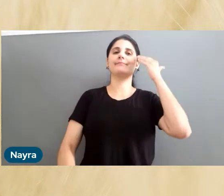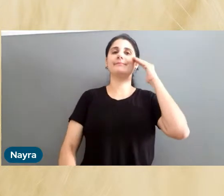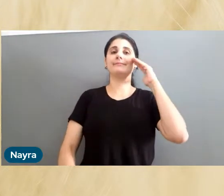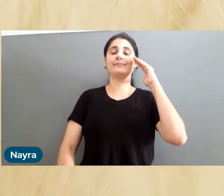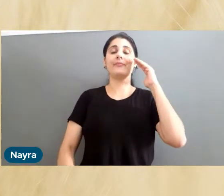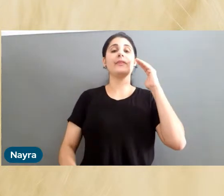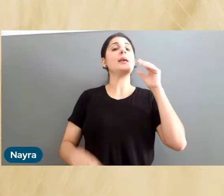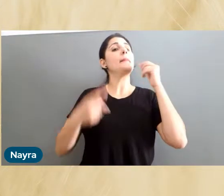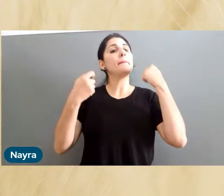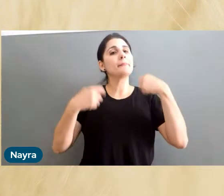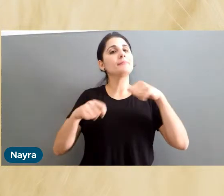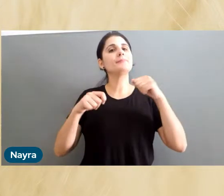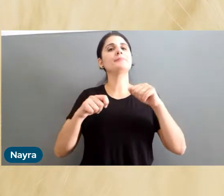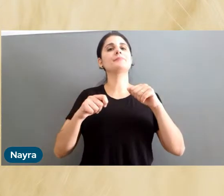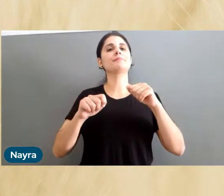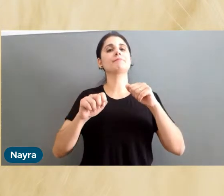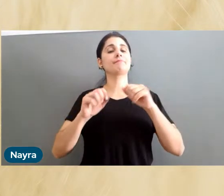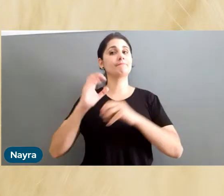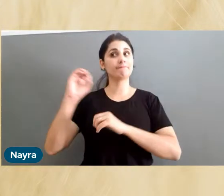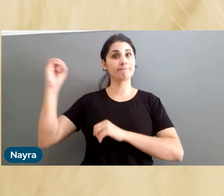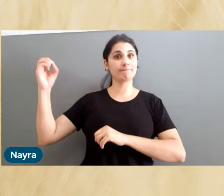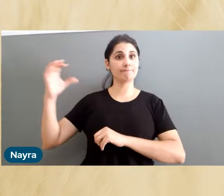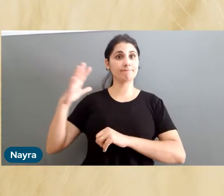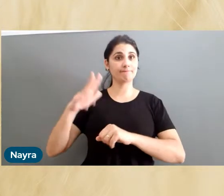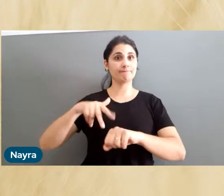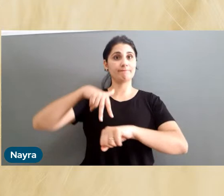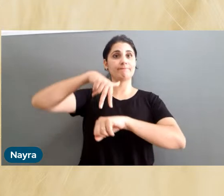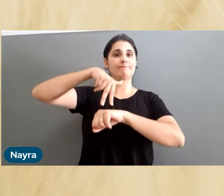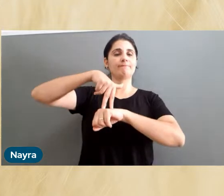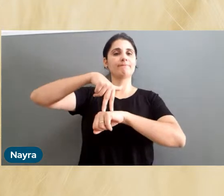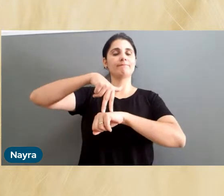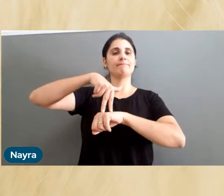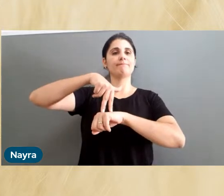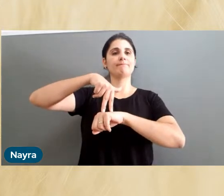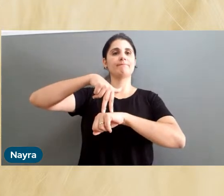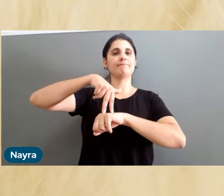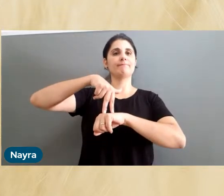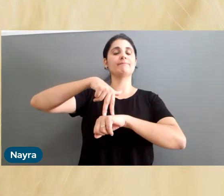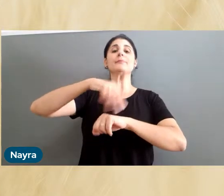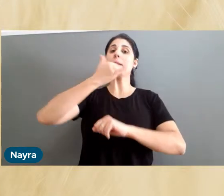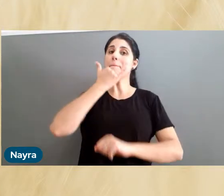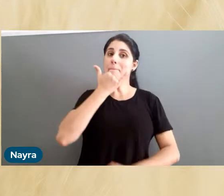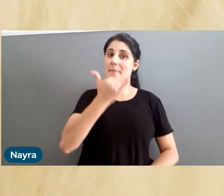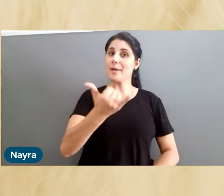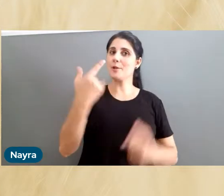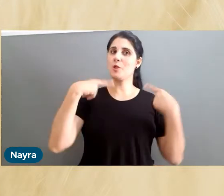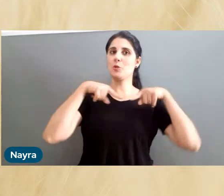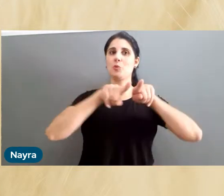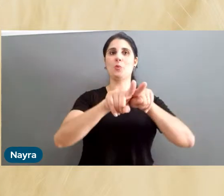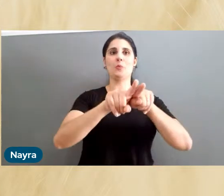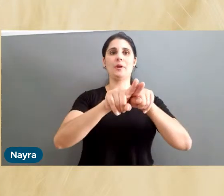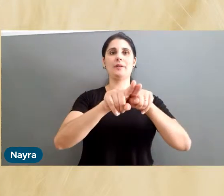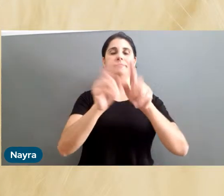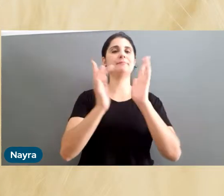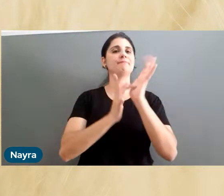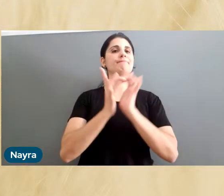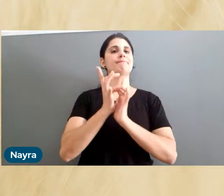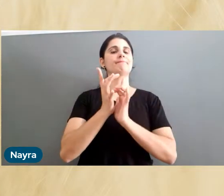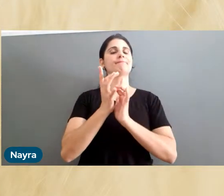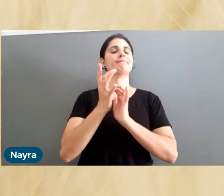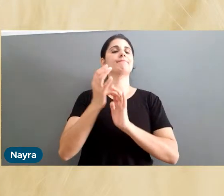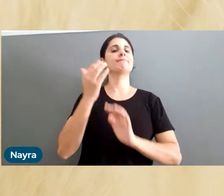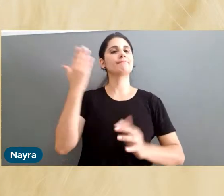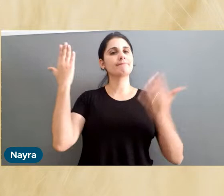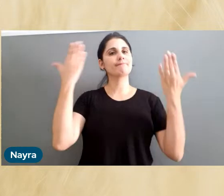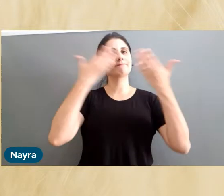impossível ascender espiritualmente sem a capacidade de perdoar. Jesus nos dá esse exemplo na